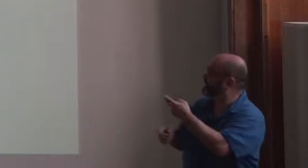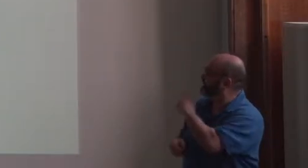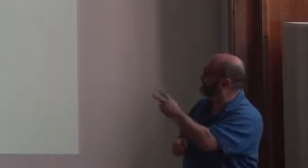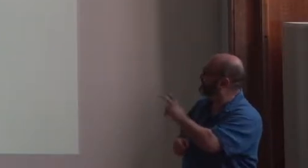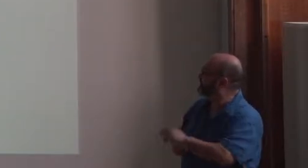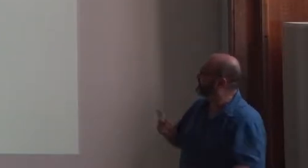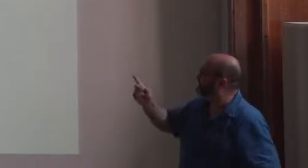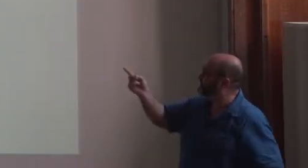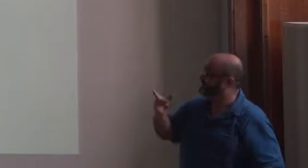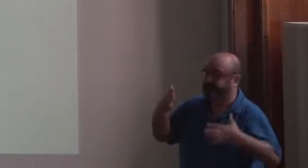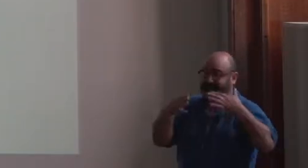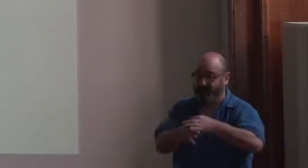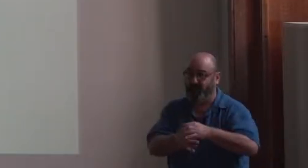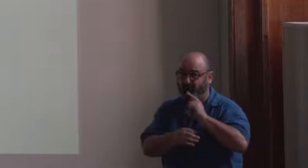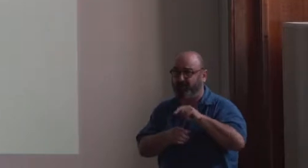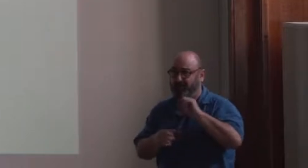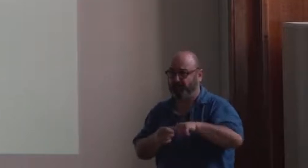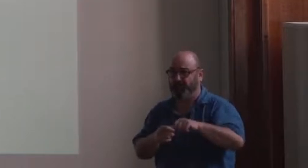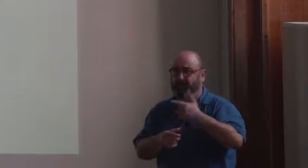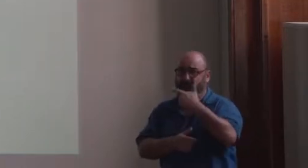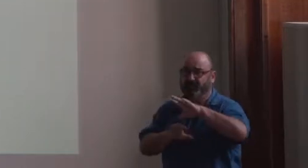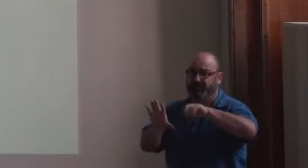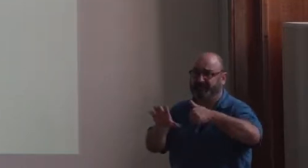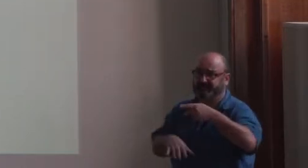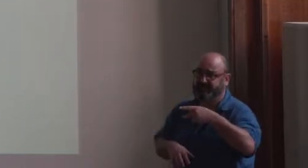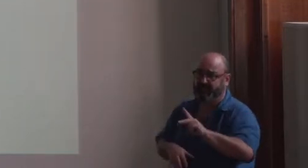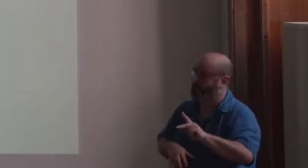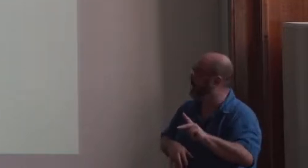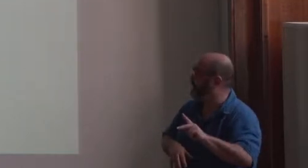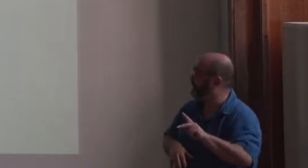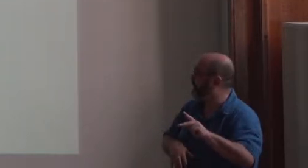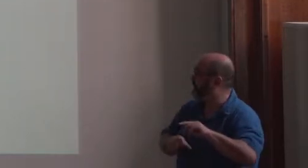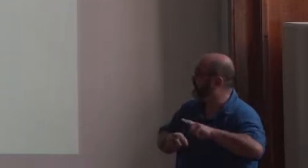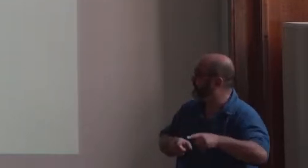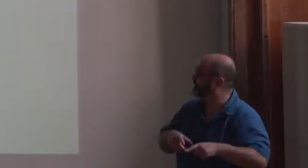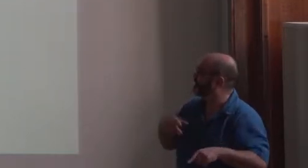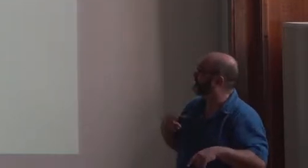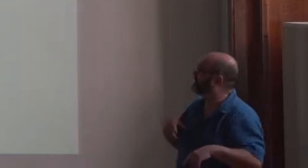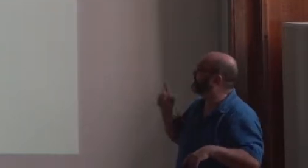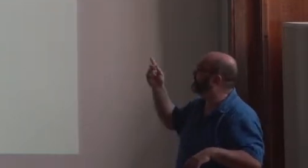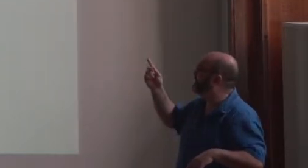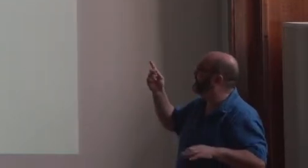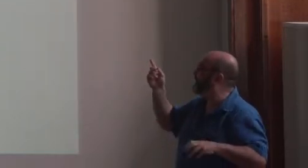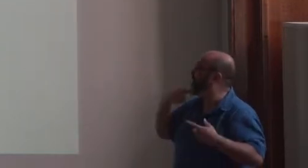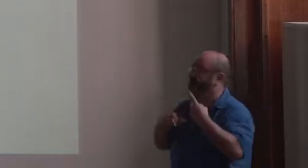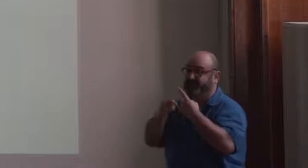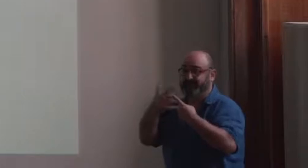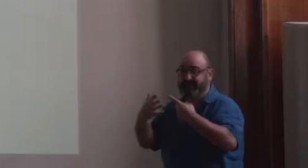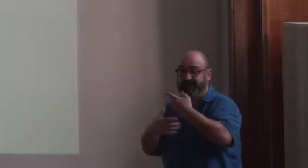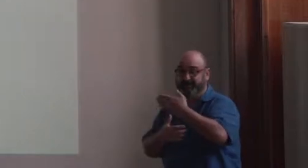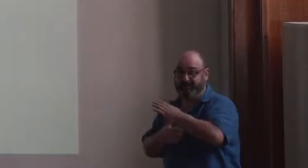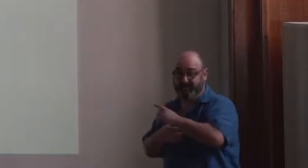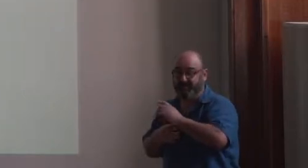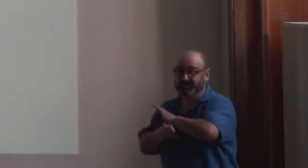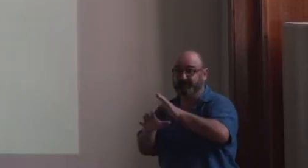voyez, c'est que MicroPython tient sur 256 kg de stockage. CPython, vous êtes à 1,5 mégas sans